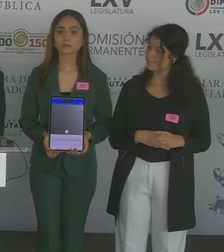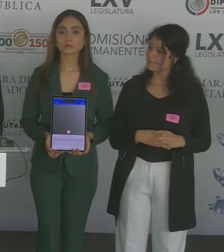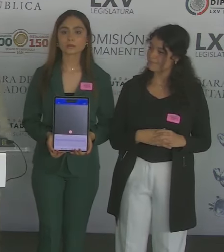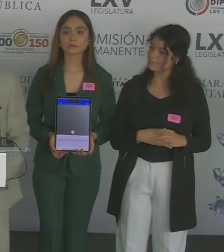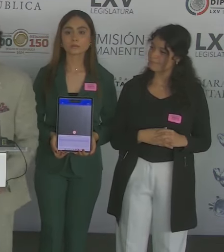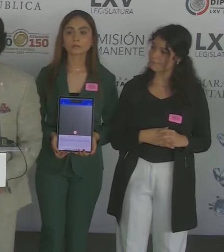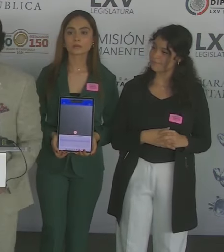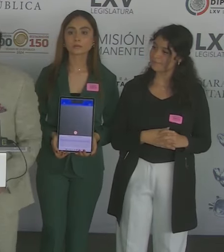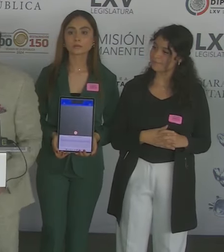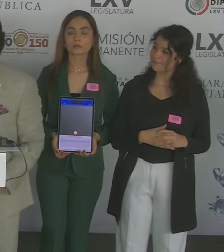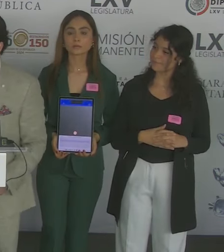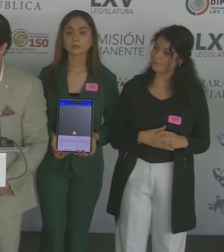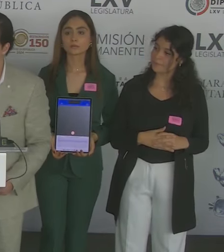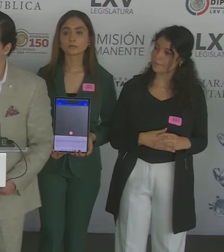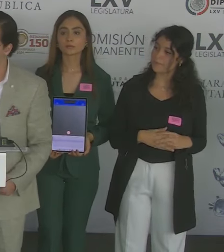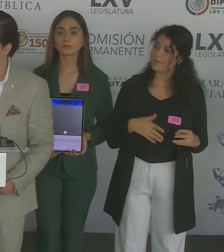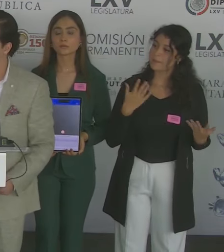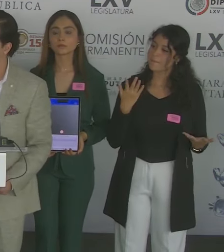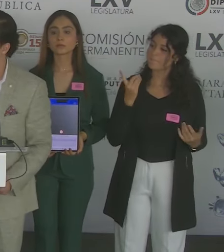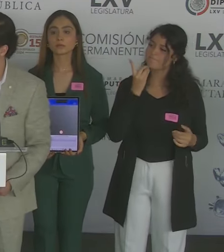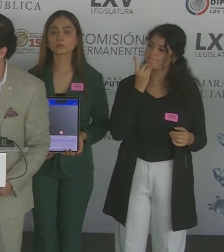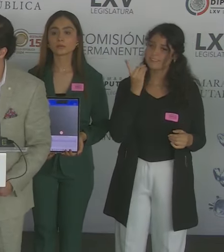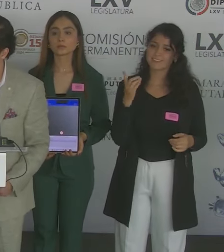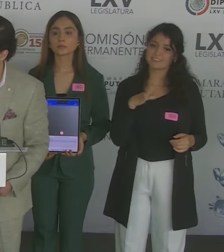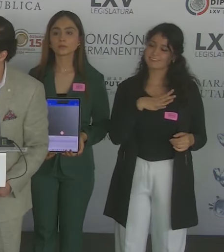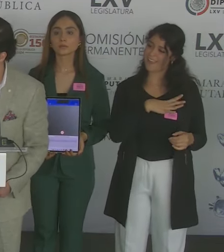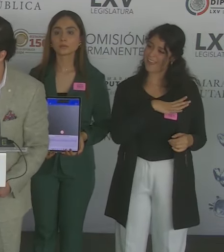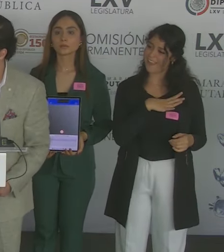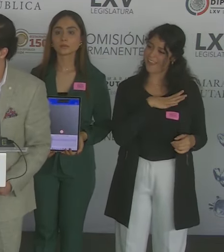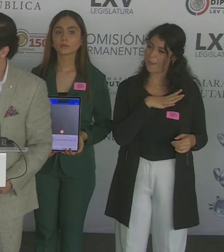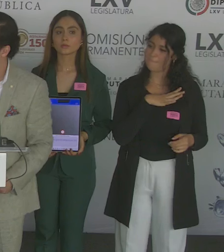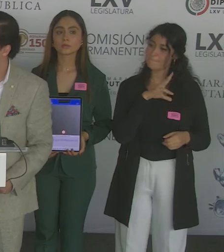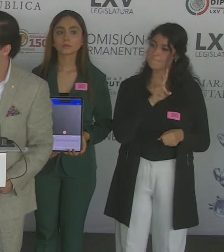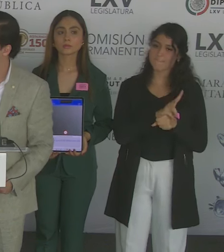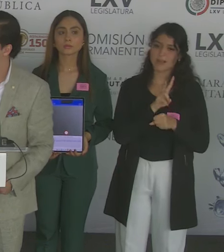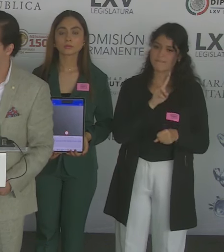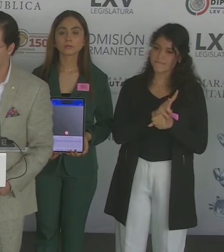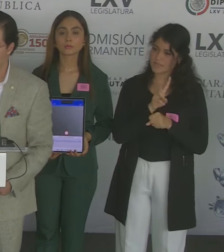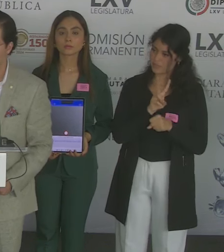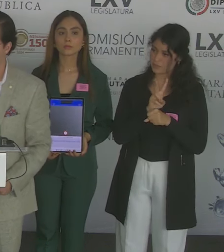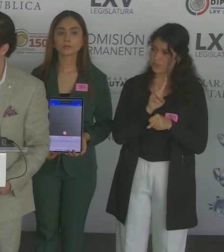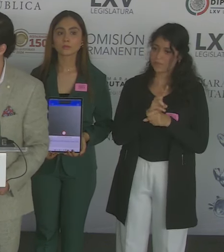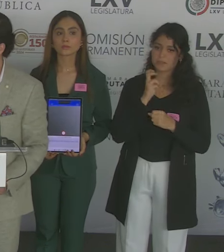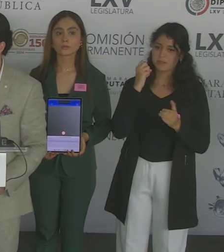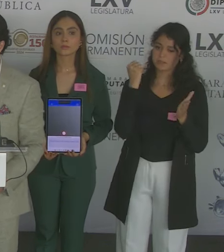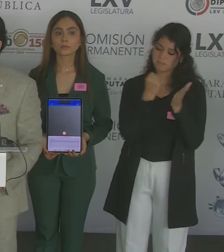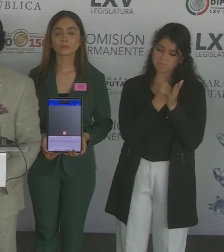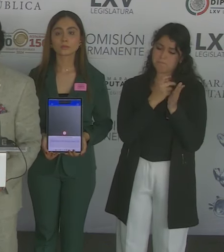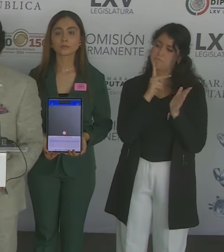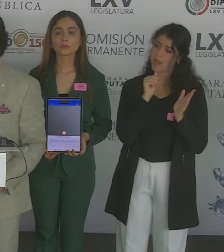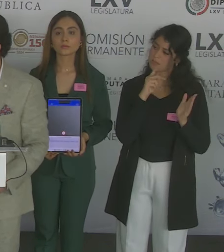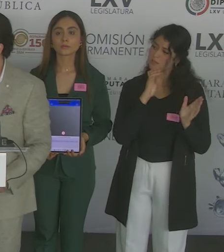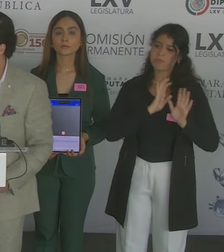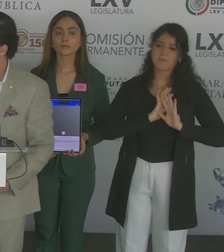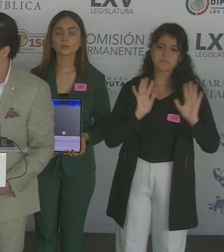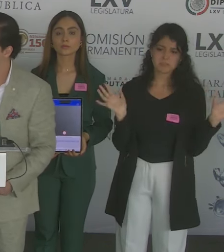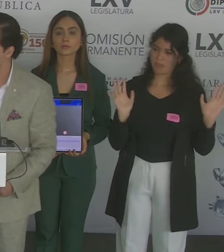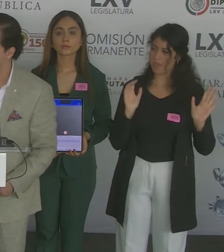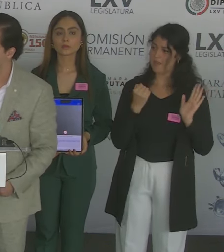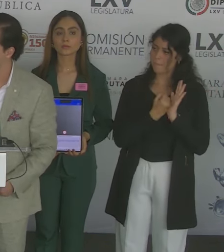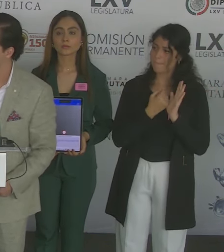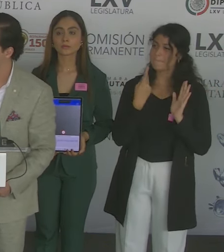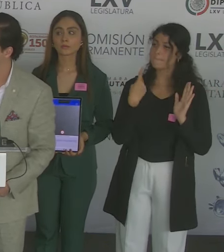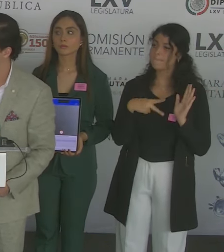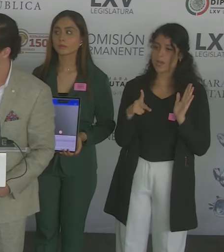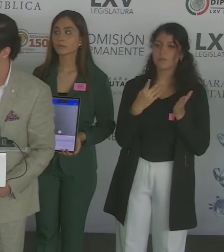momento los permisos Contamos con una pendiente de patente que pronto se dará una respuesta esperemos satisfactoria pero sin